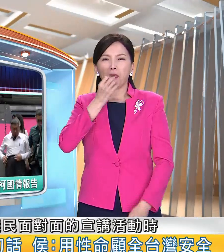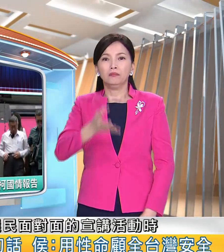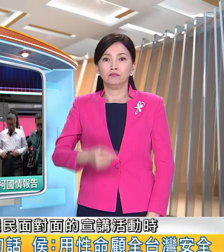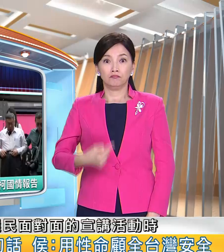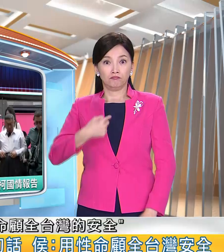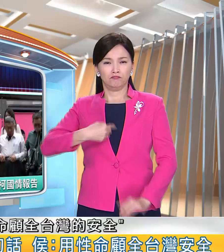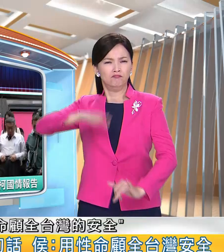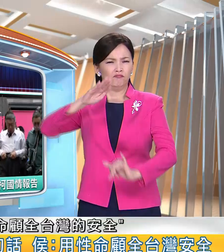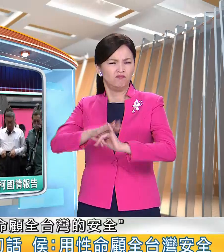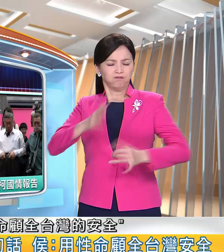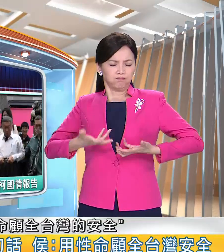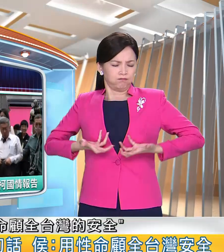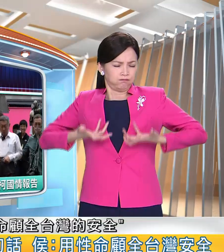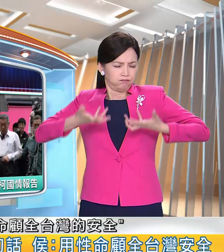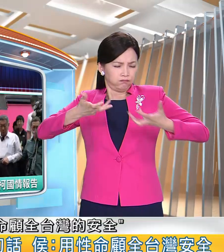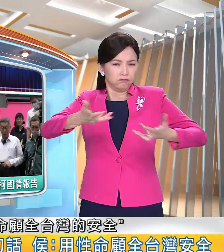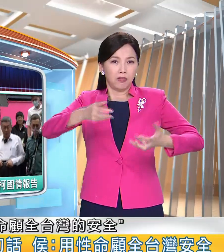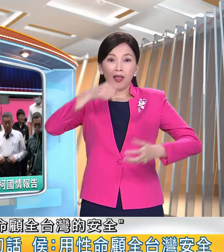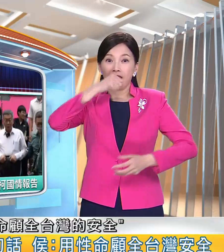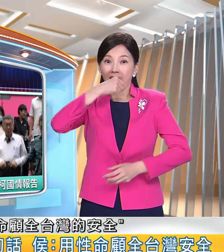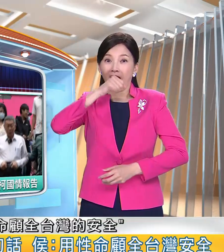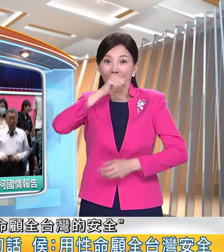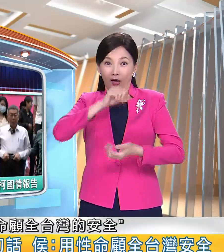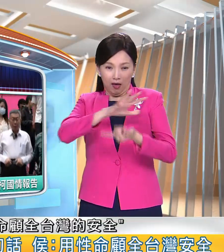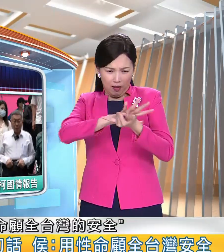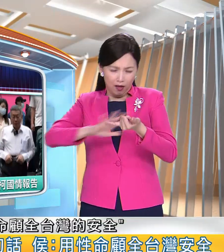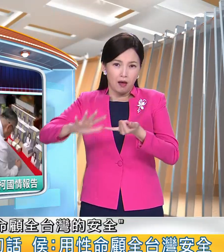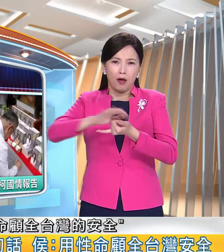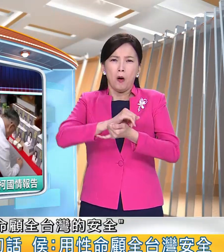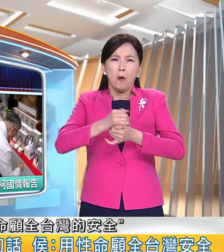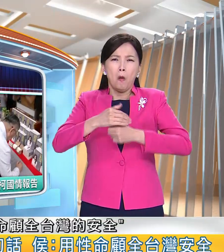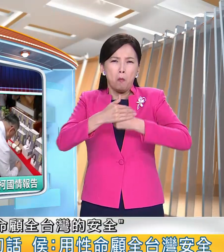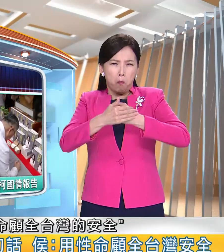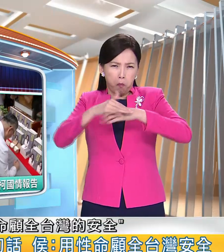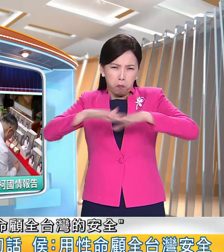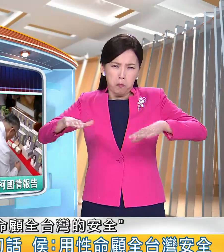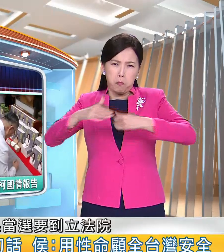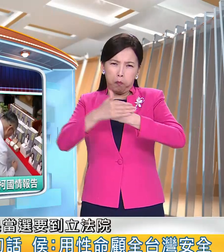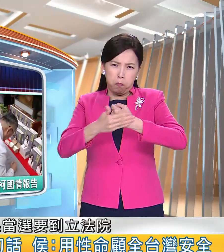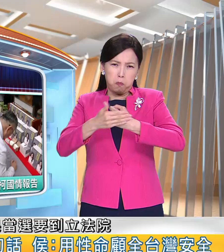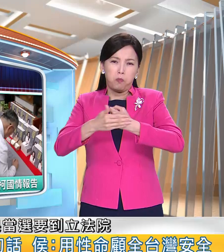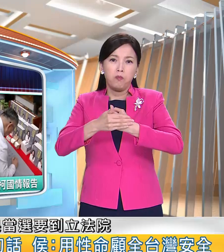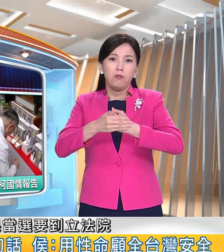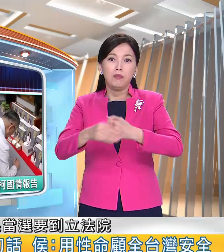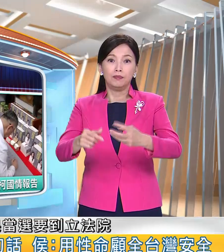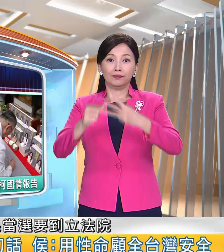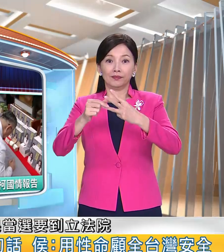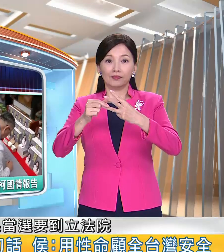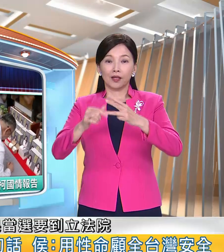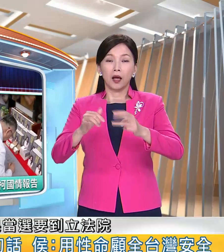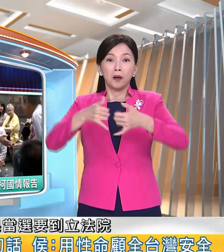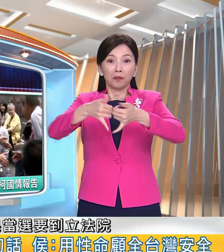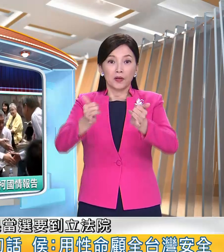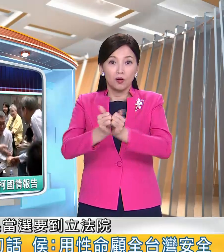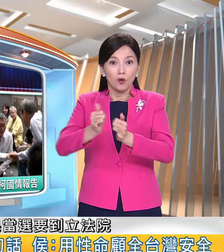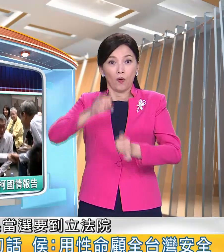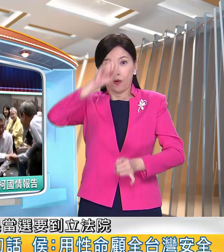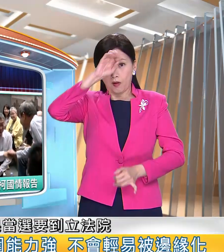示，会用性命顾全台湾的安全。至于提出如果当